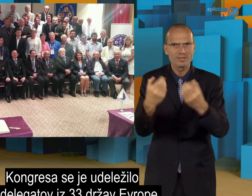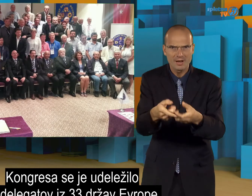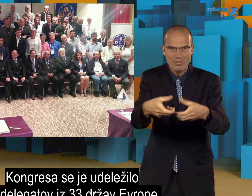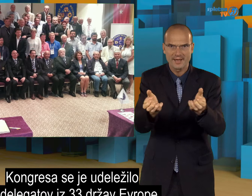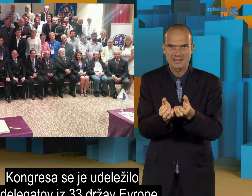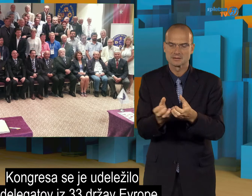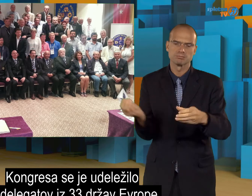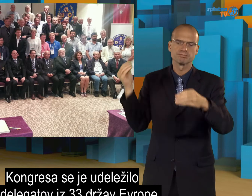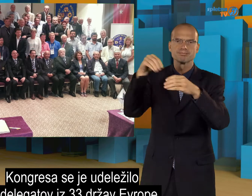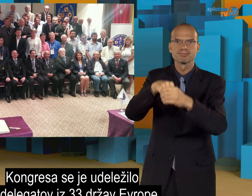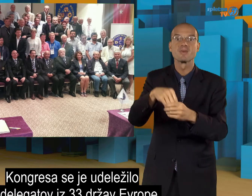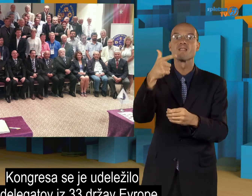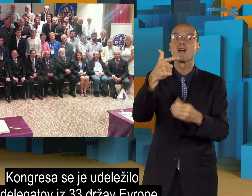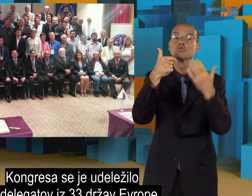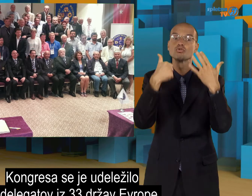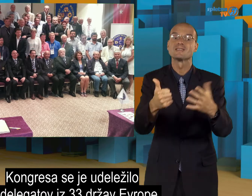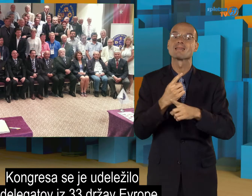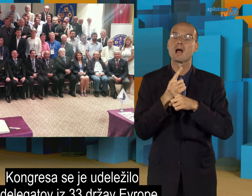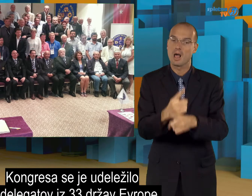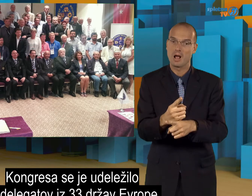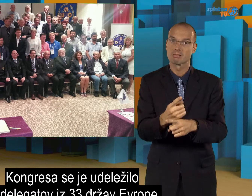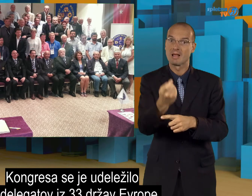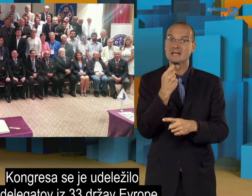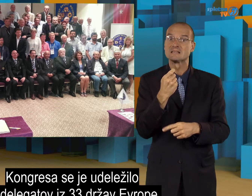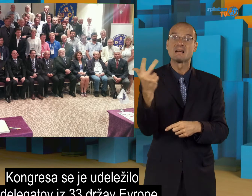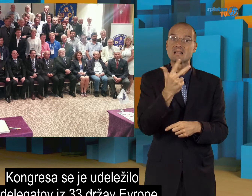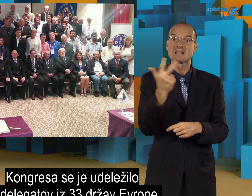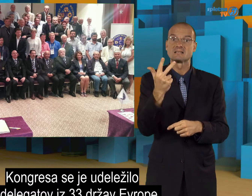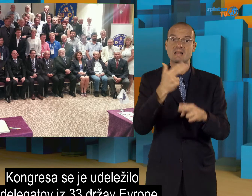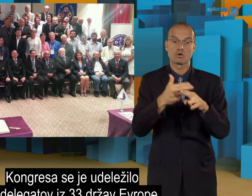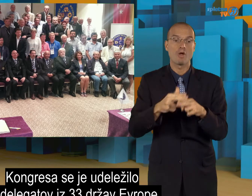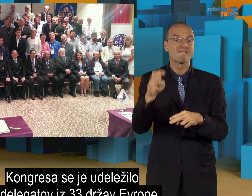Kongresa se je udeležilo 62 delegatov iz 33 držav Evrope.